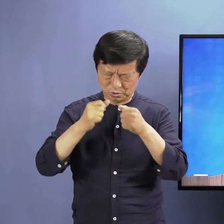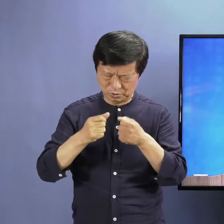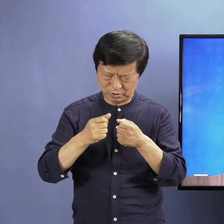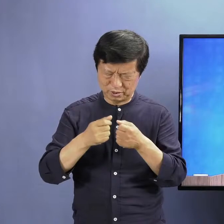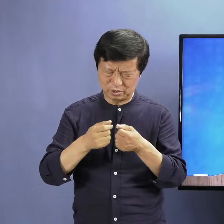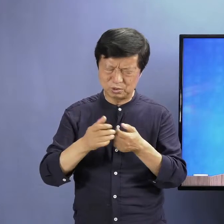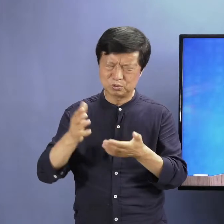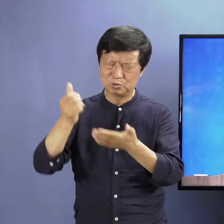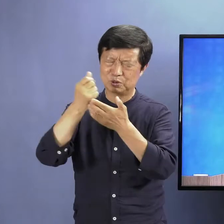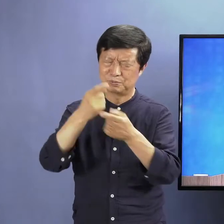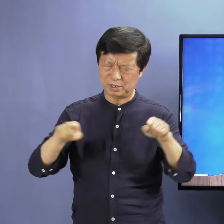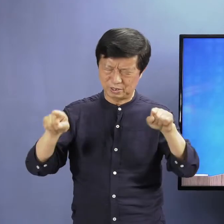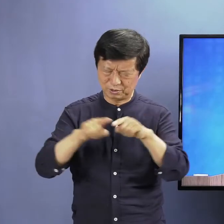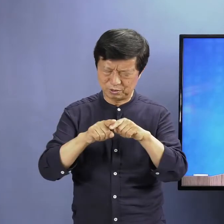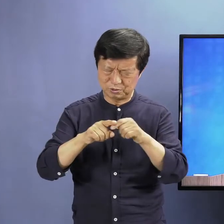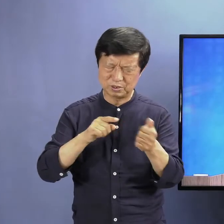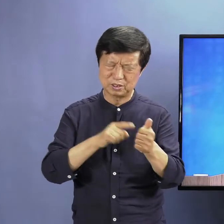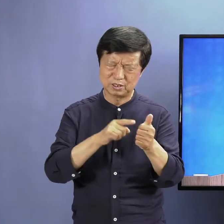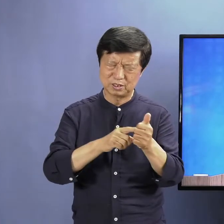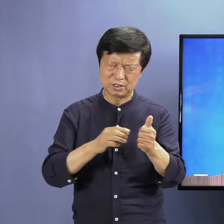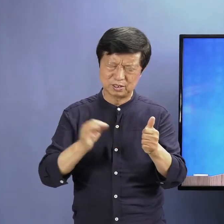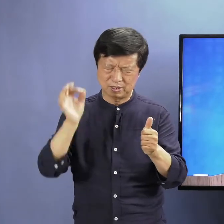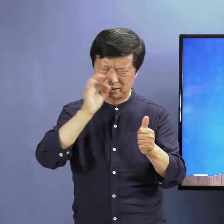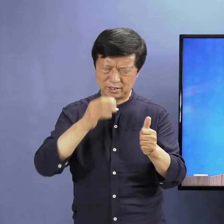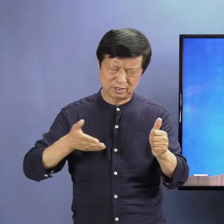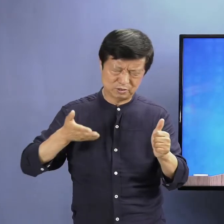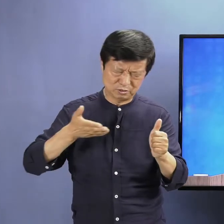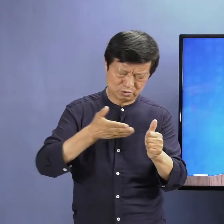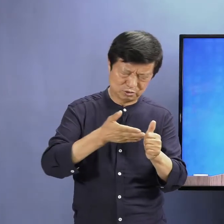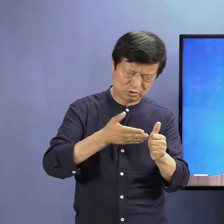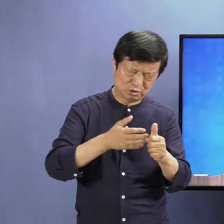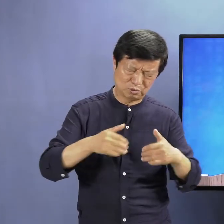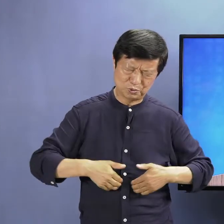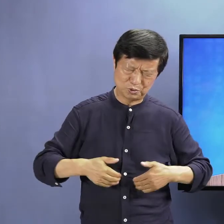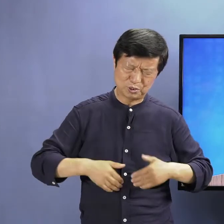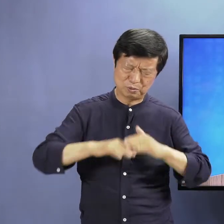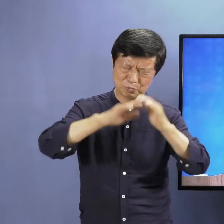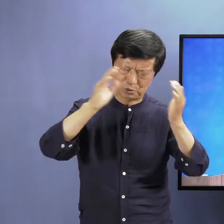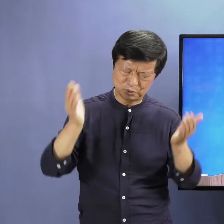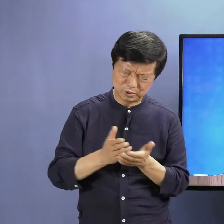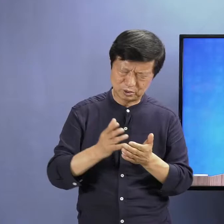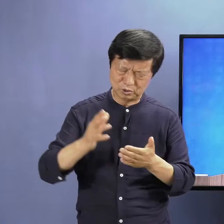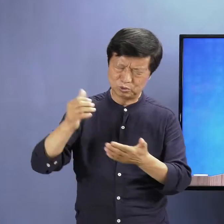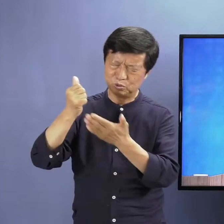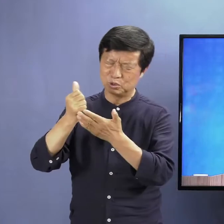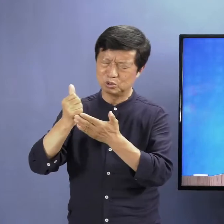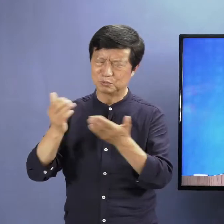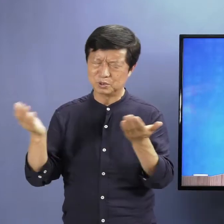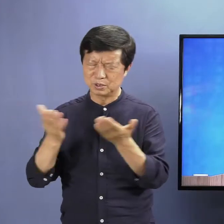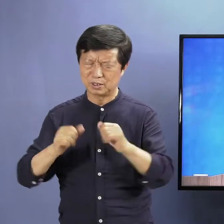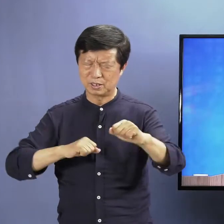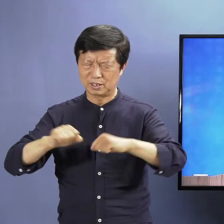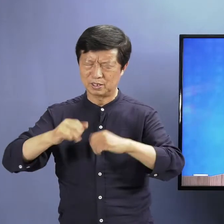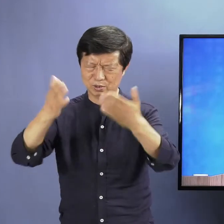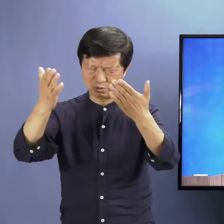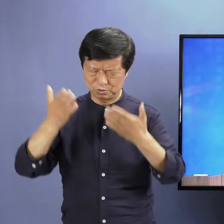마음 지켜주시고 영적으로 지켜주시고 그리고 필요한 모든 사람의 손길을 통해서 주의 역사를 행하여